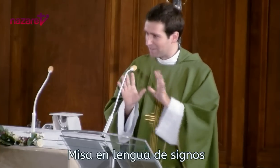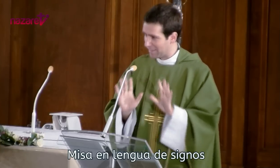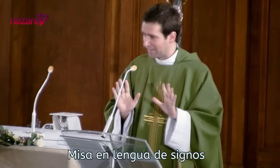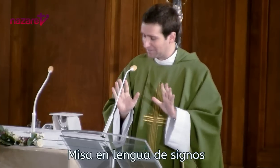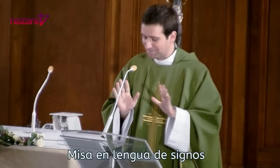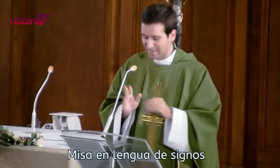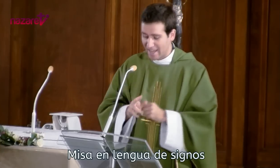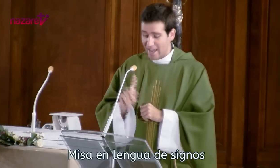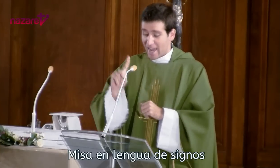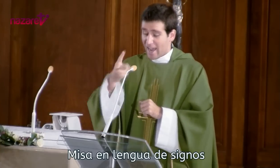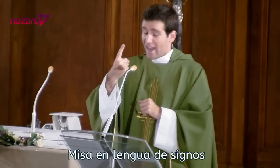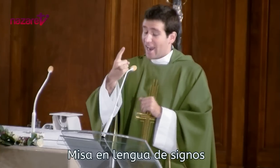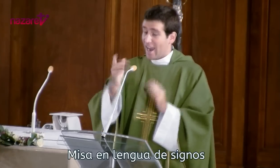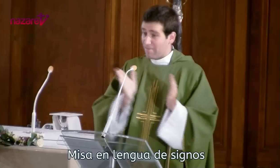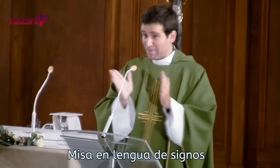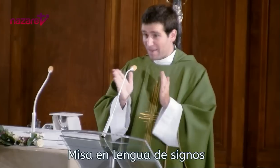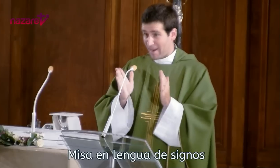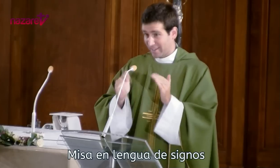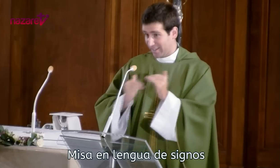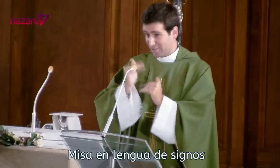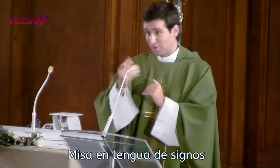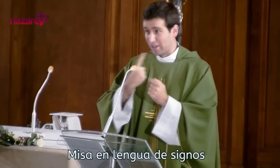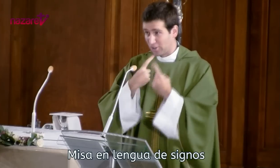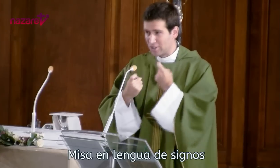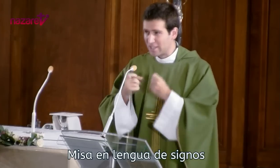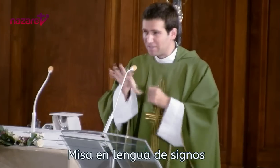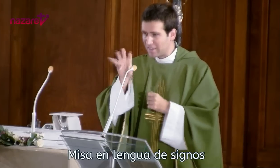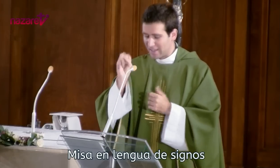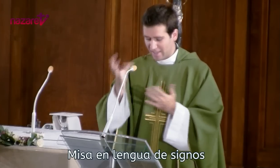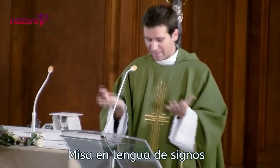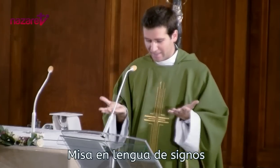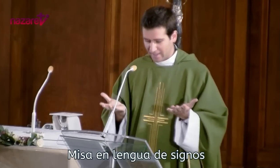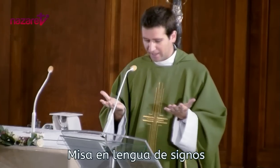difícil. La primera parte, sobre todo, es difícil de entender.